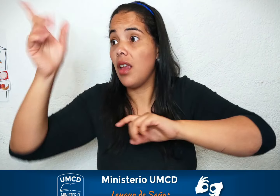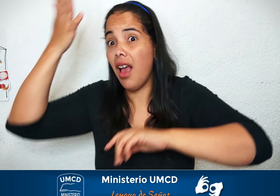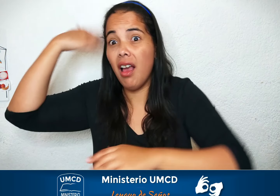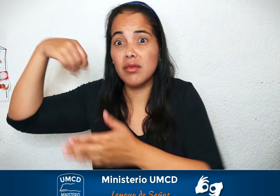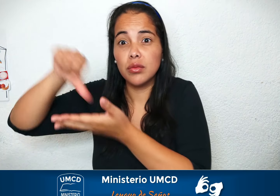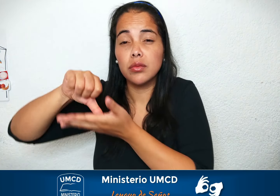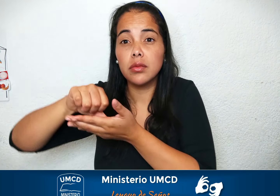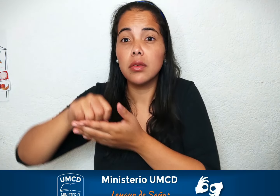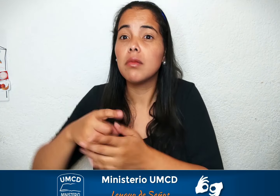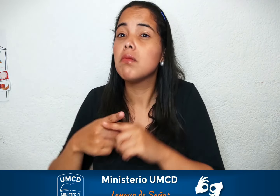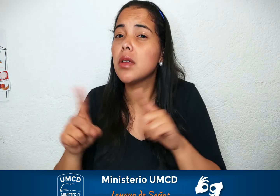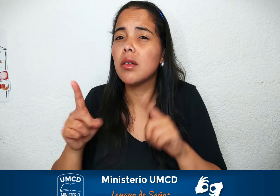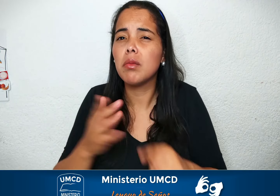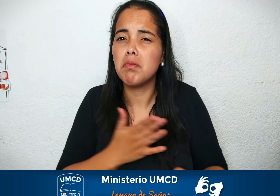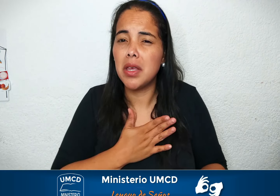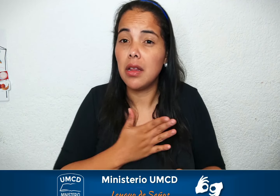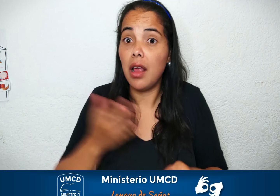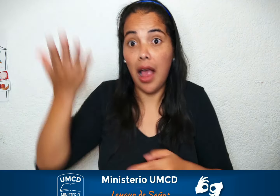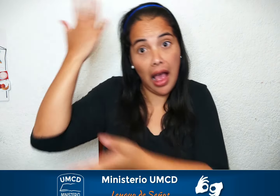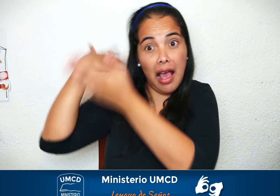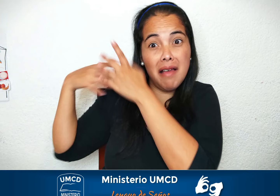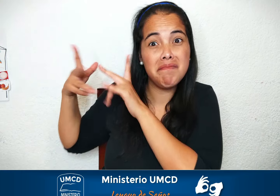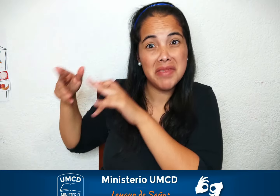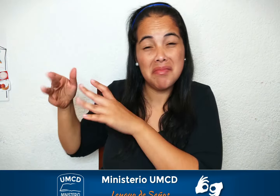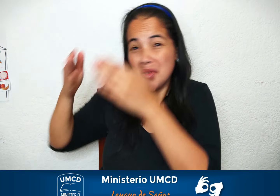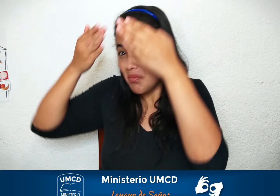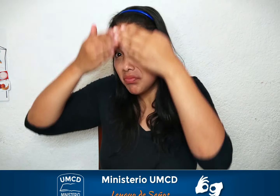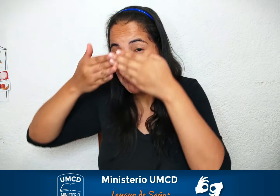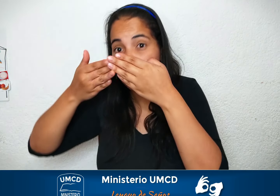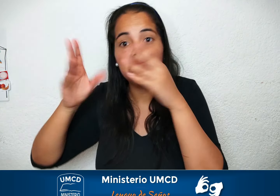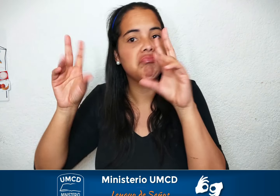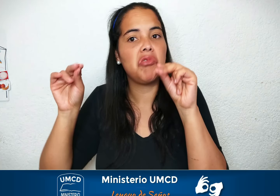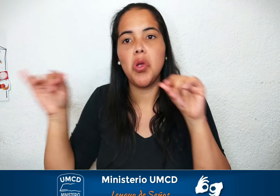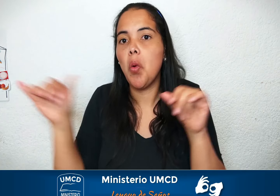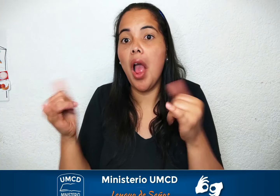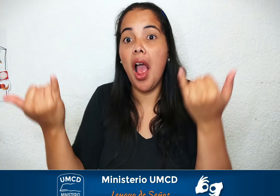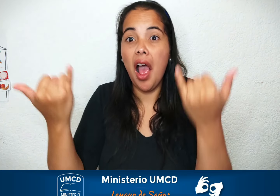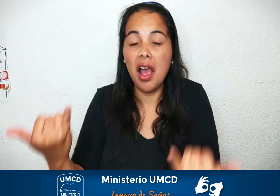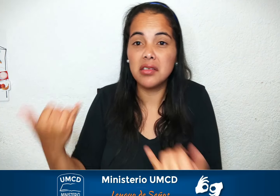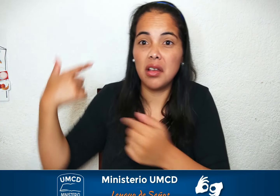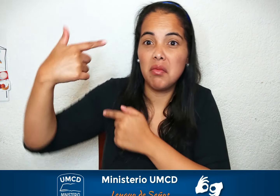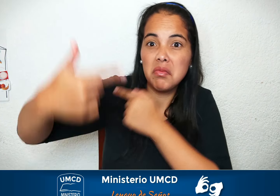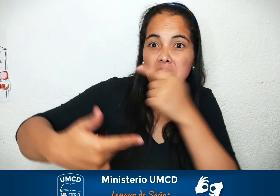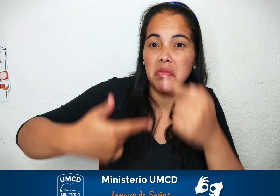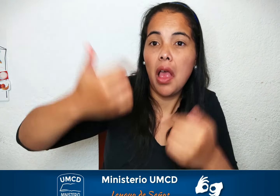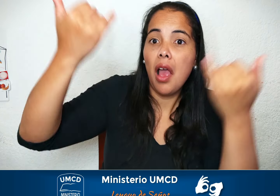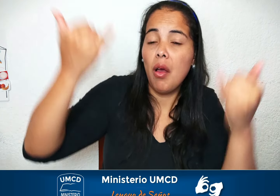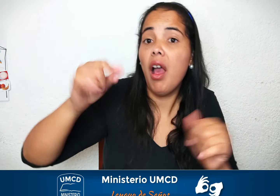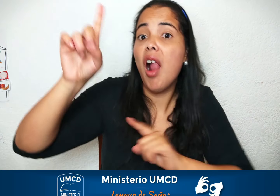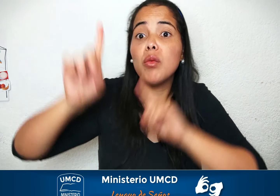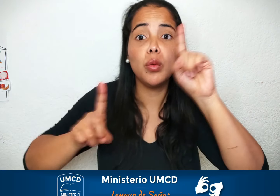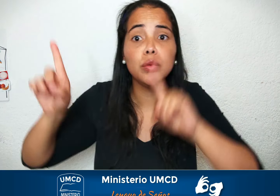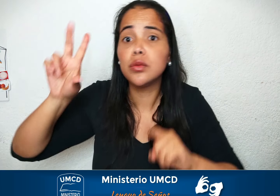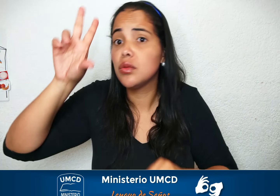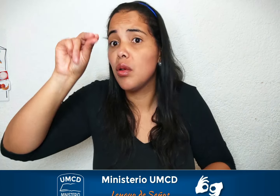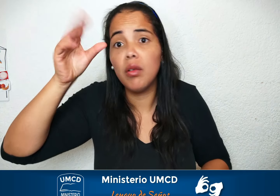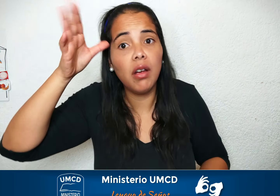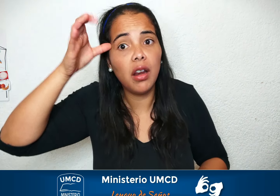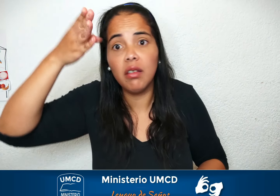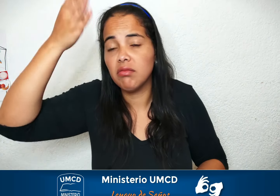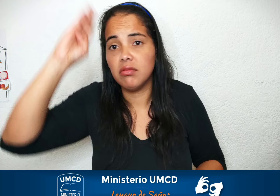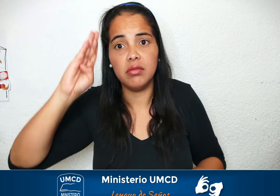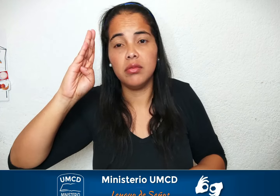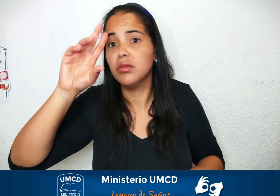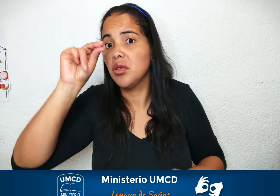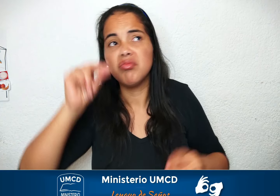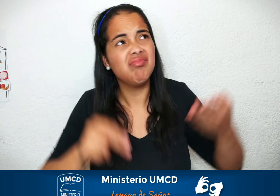Corinto. Pero esa es una realidad hasta el día de ahora. Mucha gente le cuesta aceptar de que la salvación no